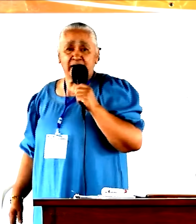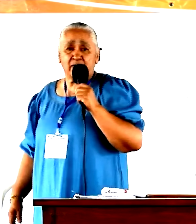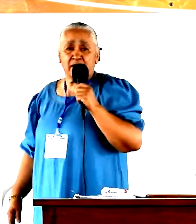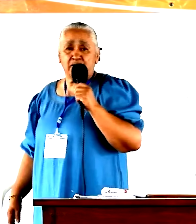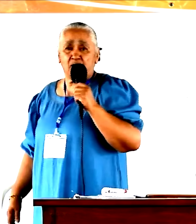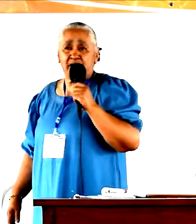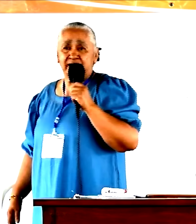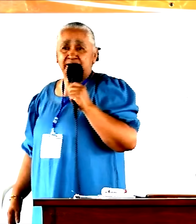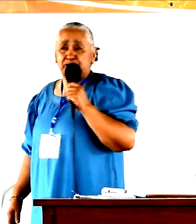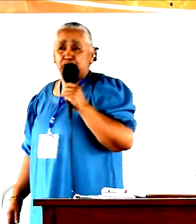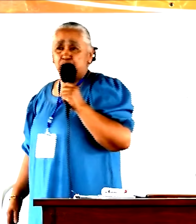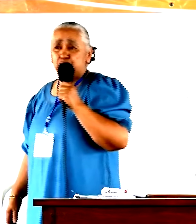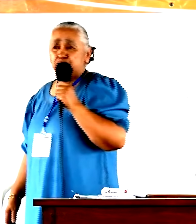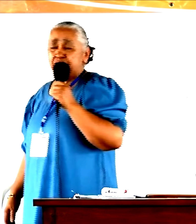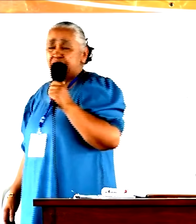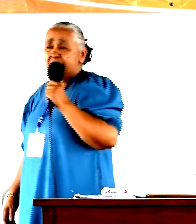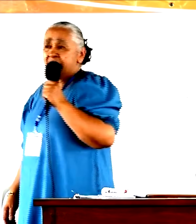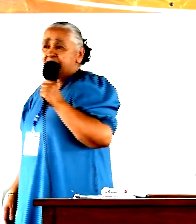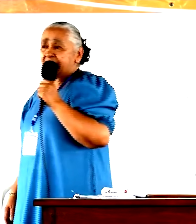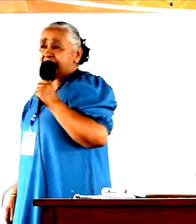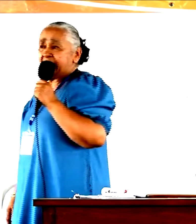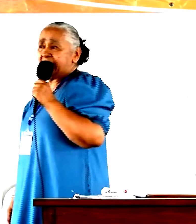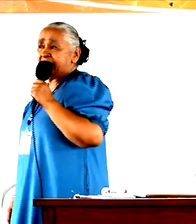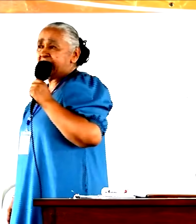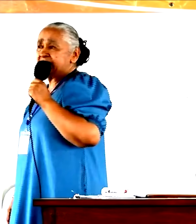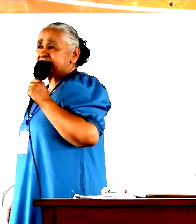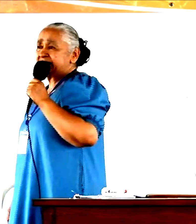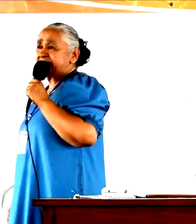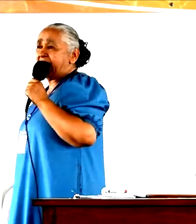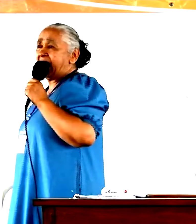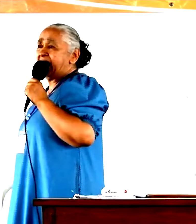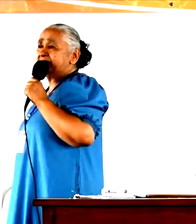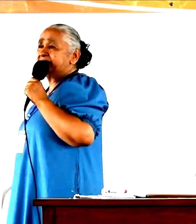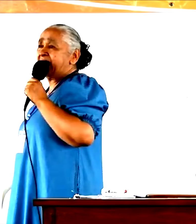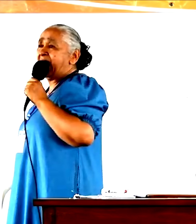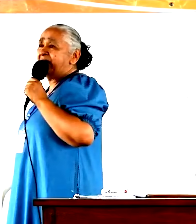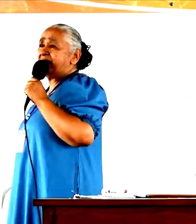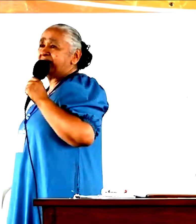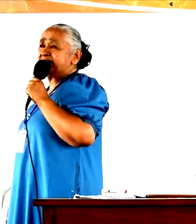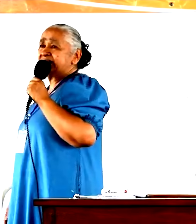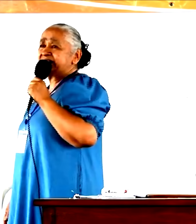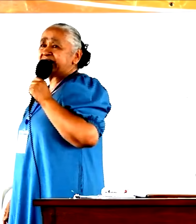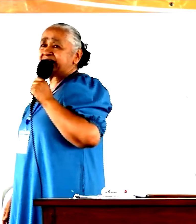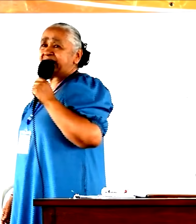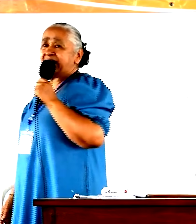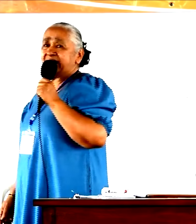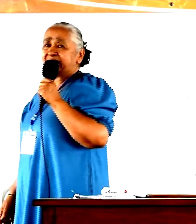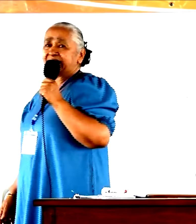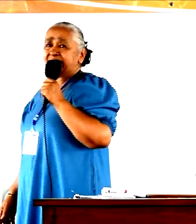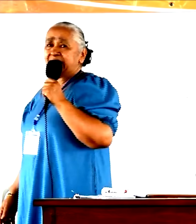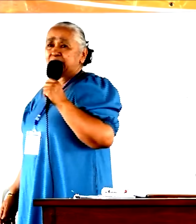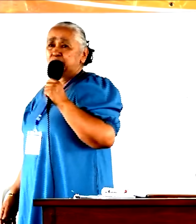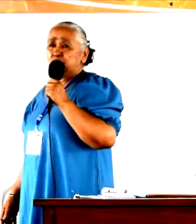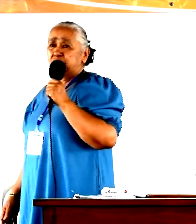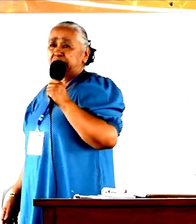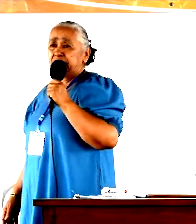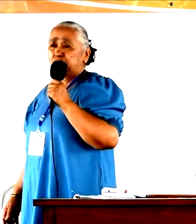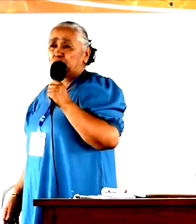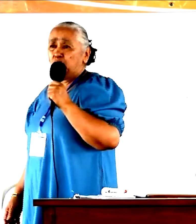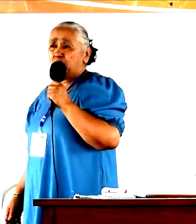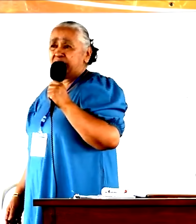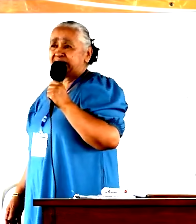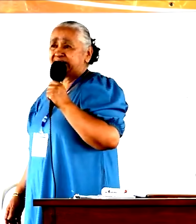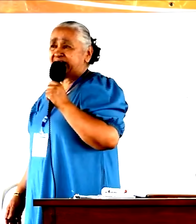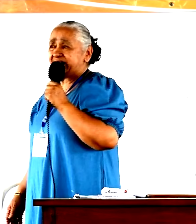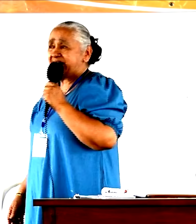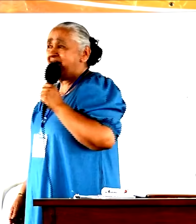invito a aplicar lo que hemos escuchado a través de esta sierva, esta mujer de Dios, la hermana Luz Marina de Gal. Recuerda que